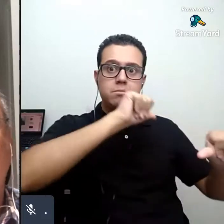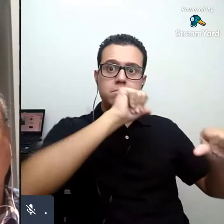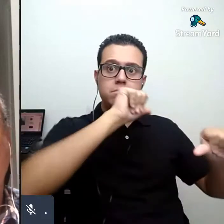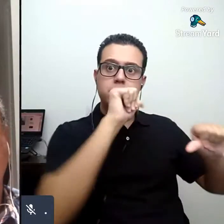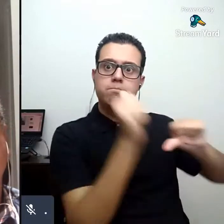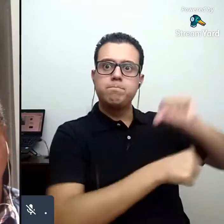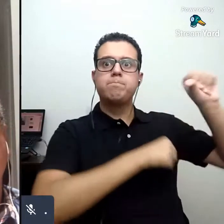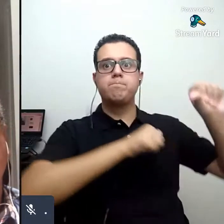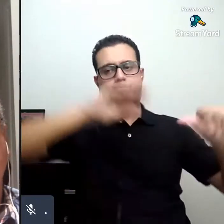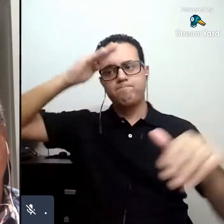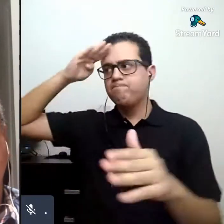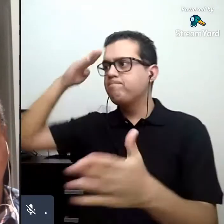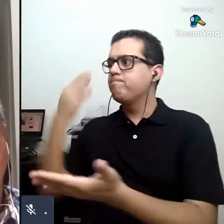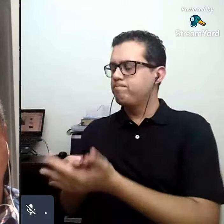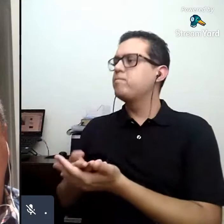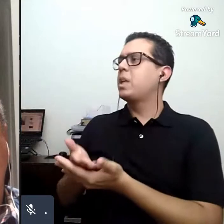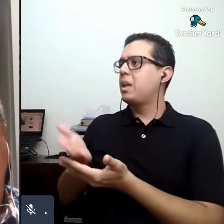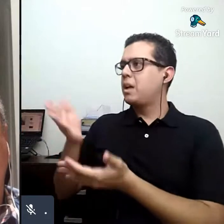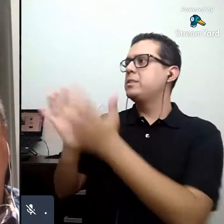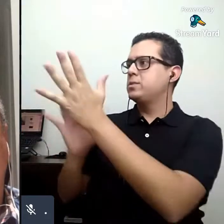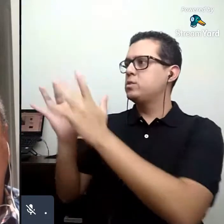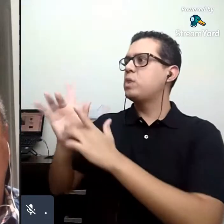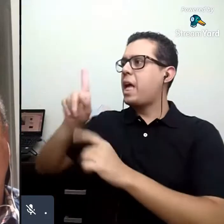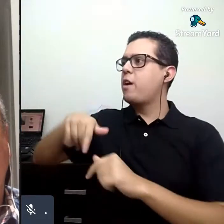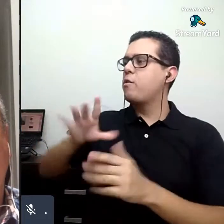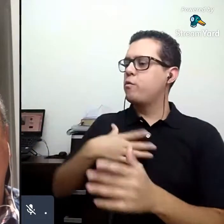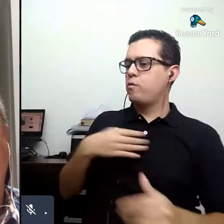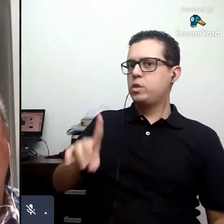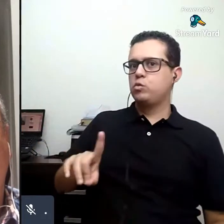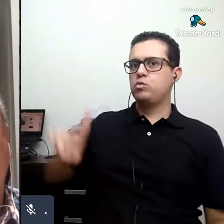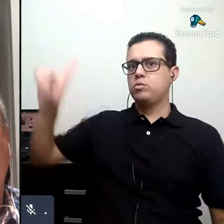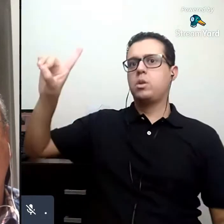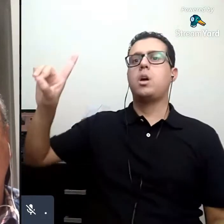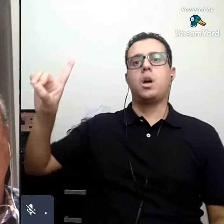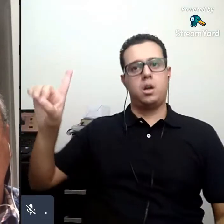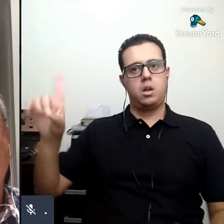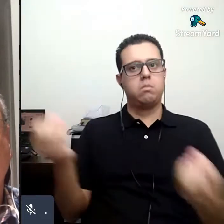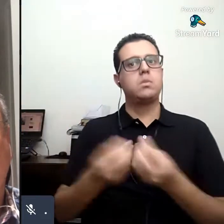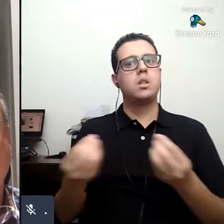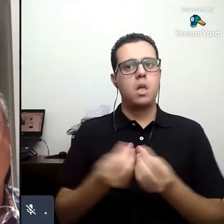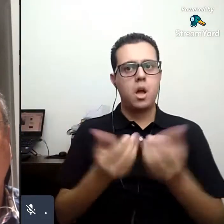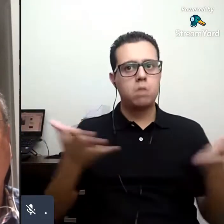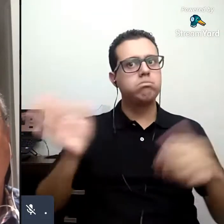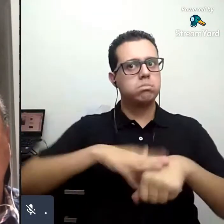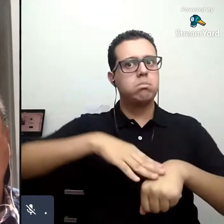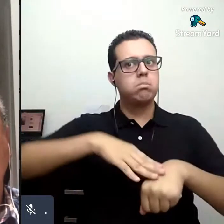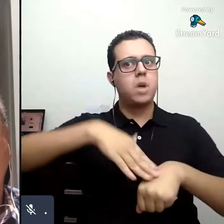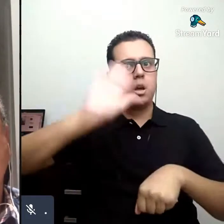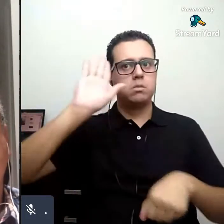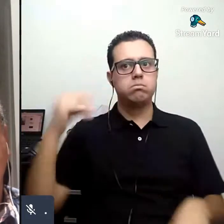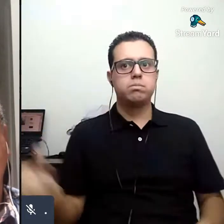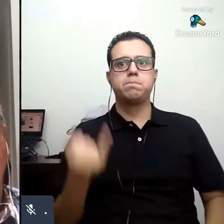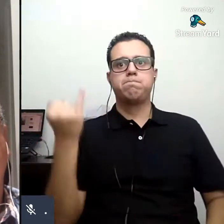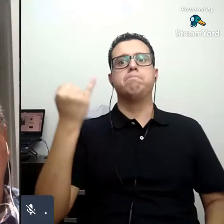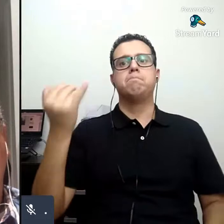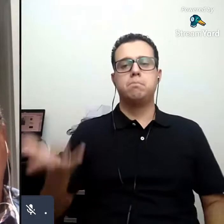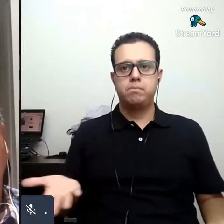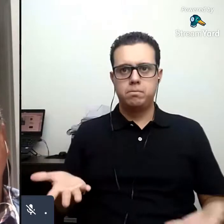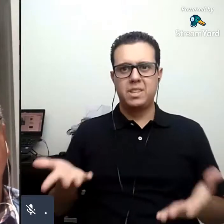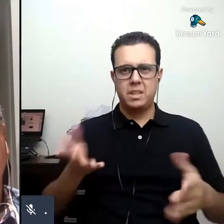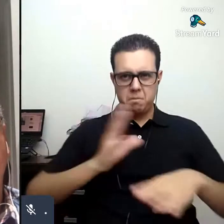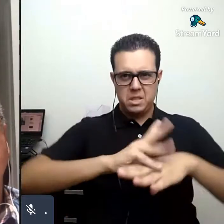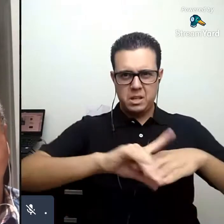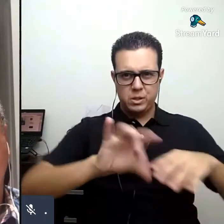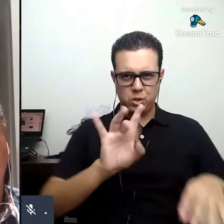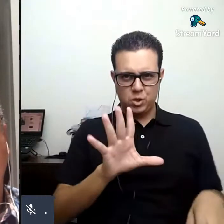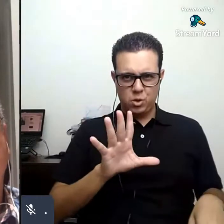o Filho de Deus. Então o milagre não é um milagre só de cura física, é um milagre